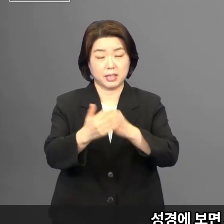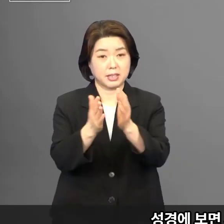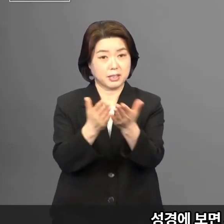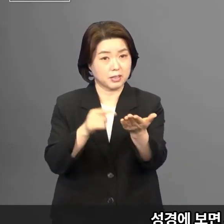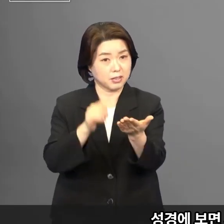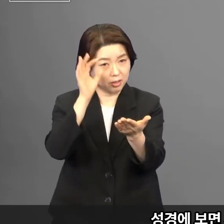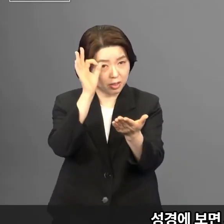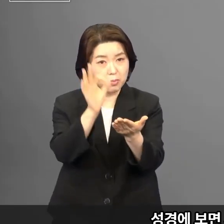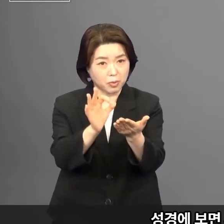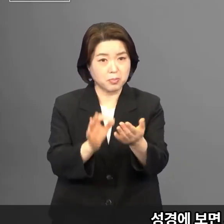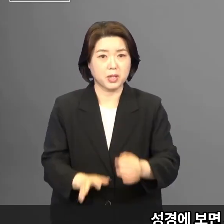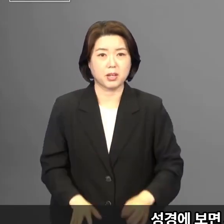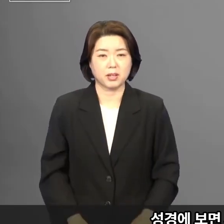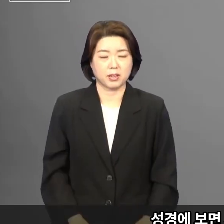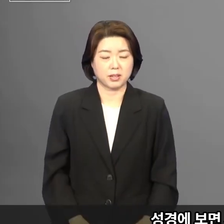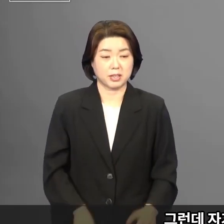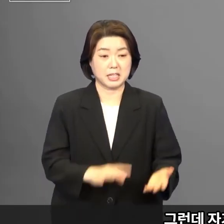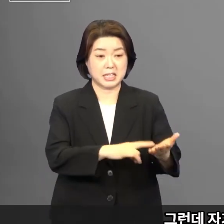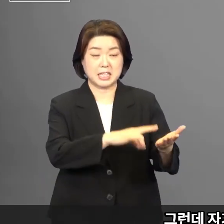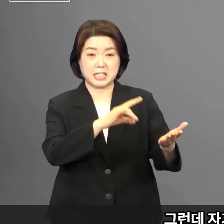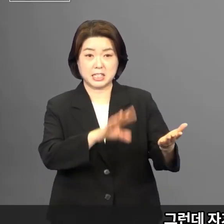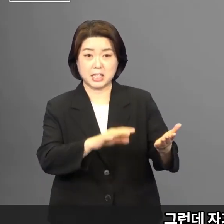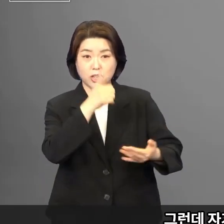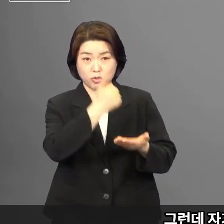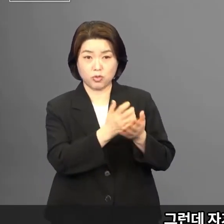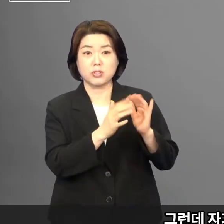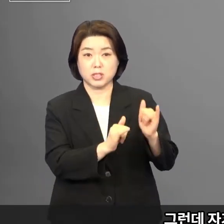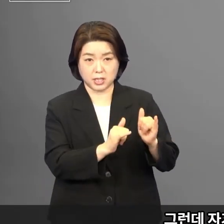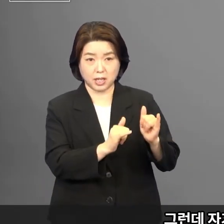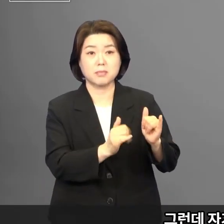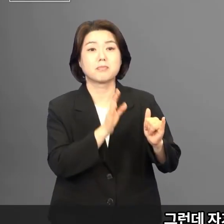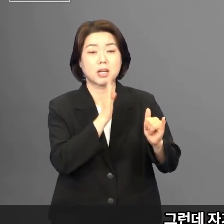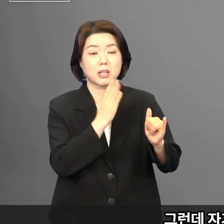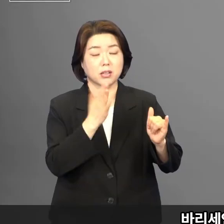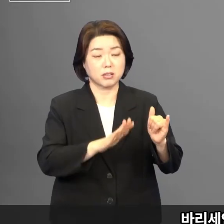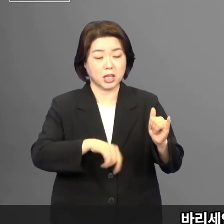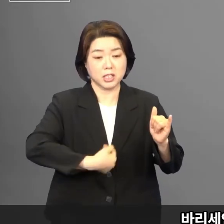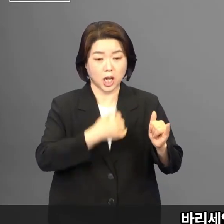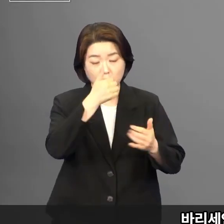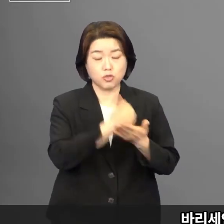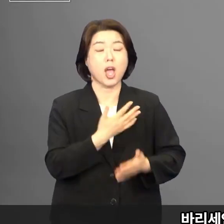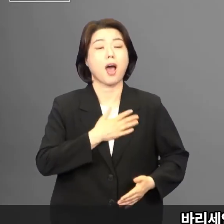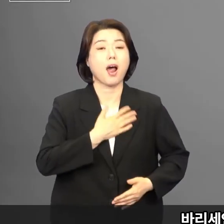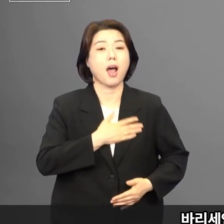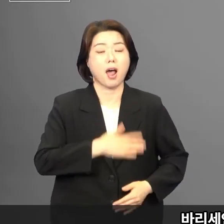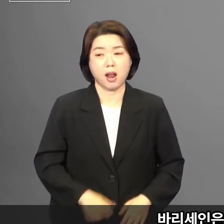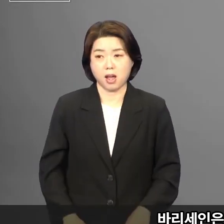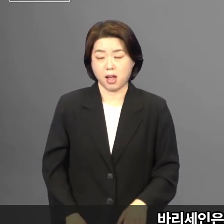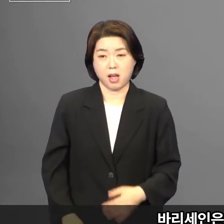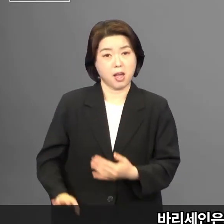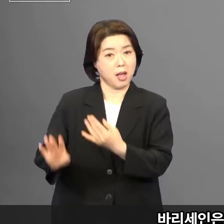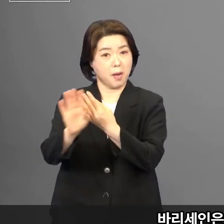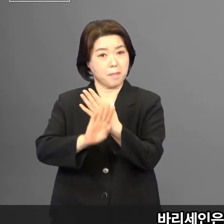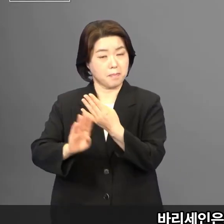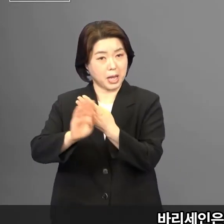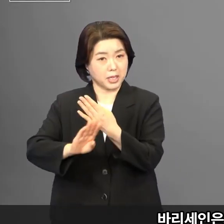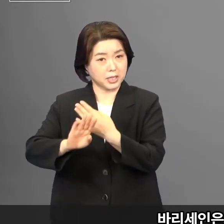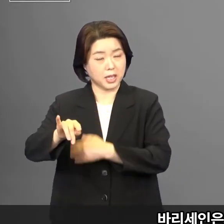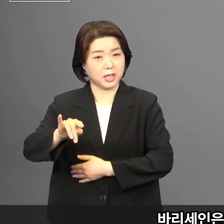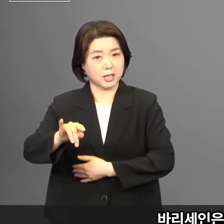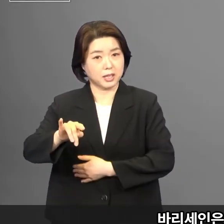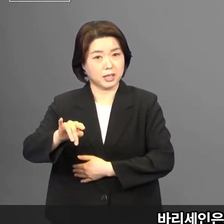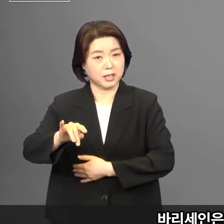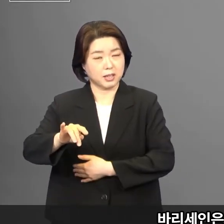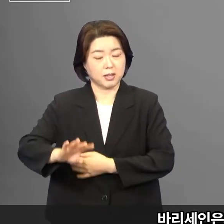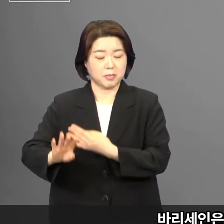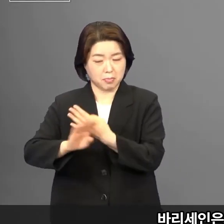보면 세리는 죄인입니다. 그런데 자기의 죄를 알아요. 바리새인도 죄인인데 바리새인은 자기 죄를